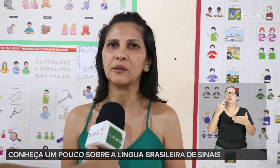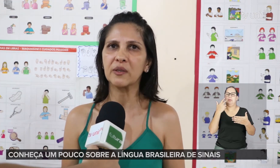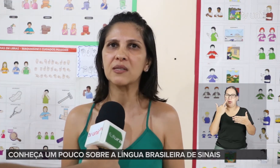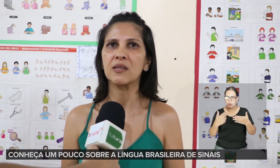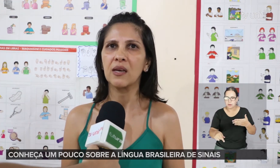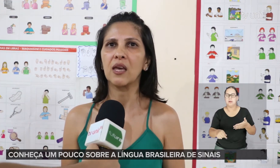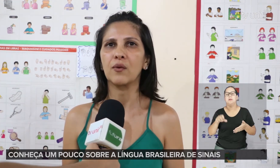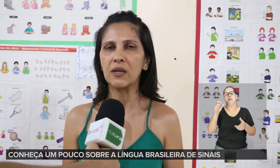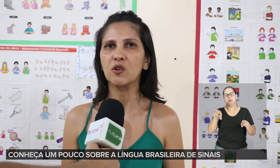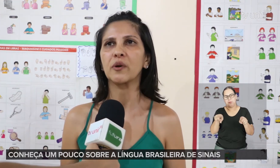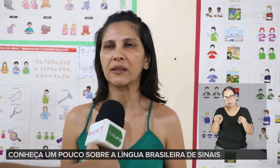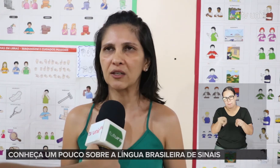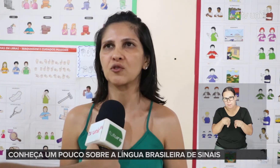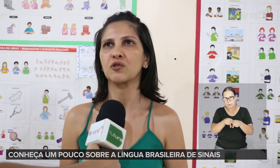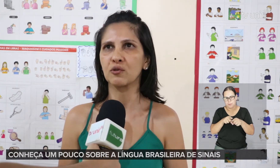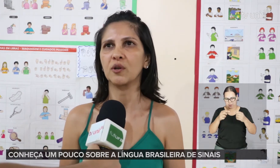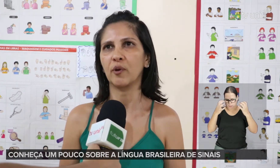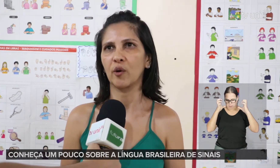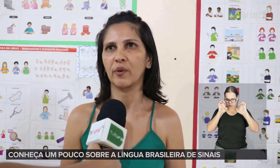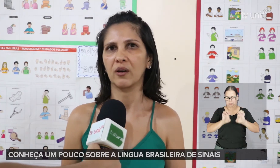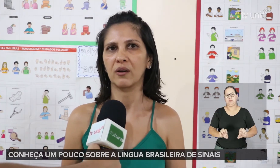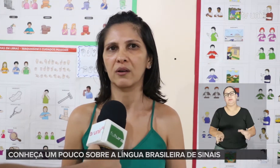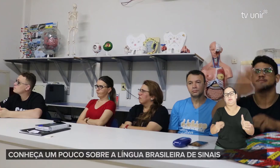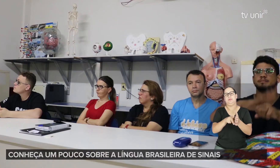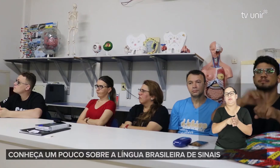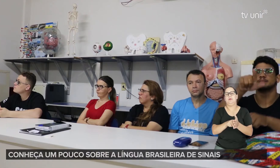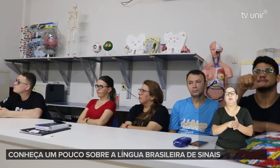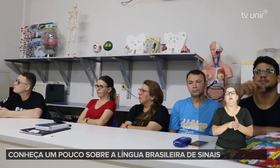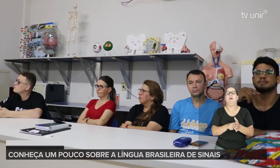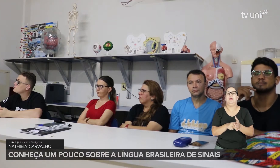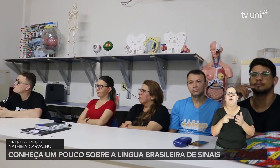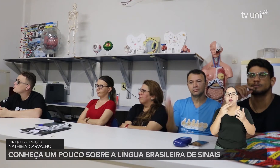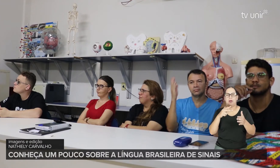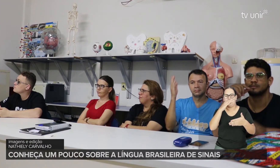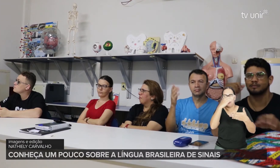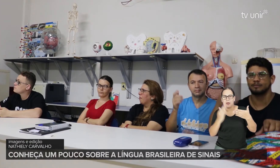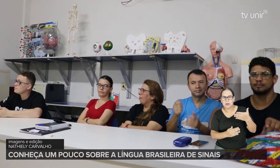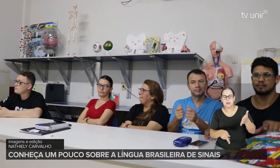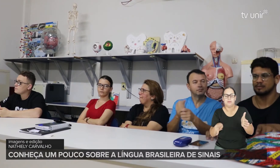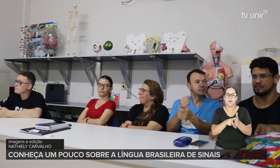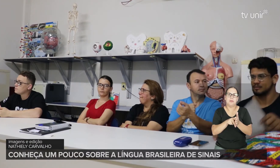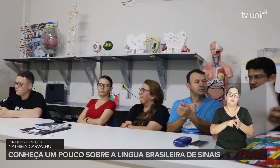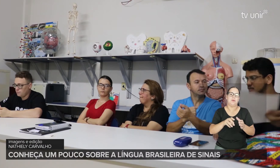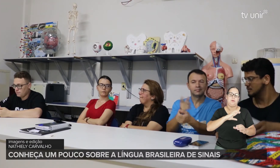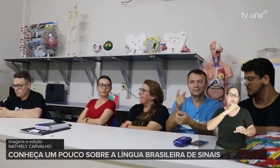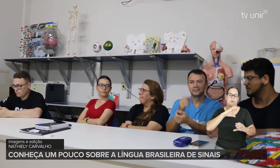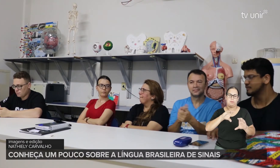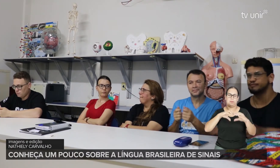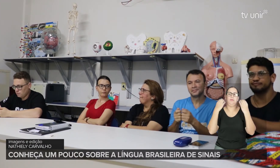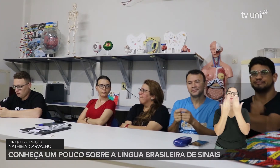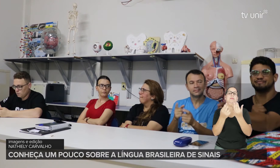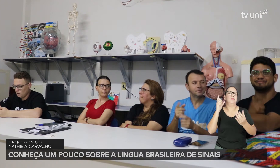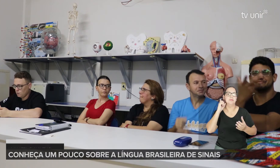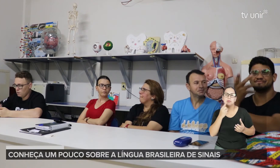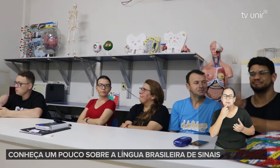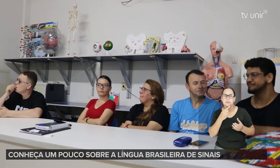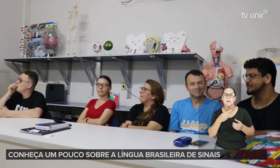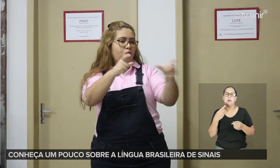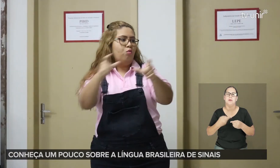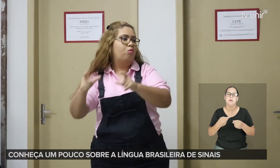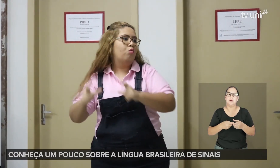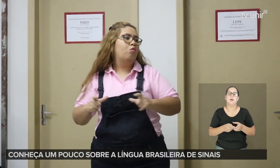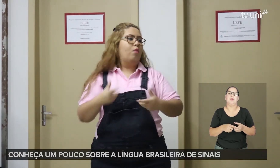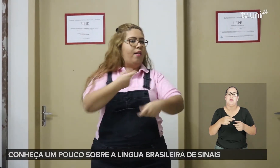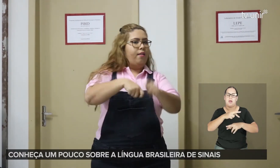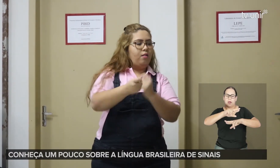Agora, a Libras é uma língua porque ela tem a sua estrutura própria. A Libras é natural da comunidade surda. Cada região possui algumas diferenças